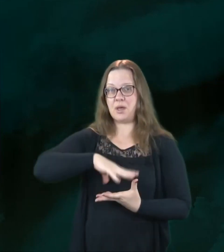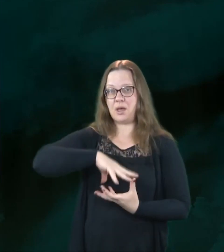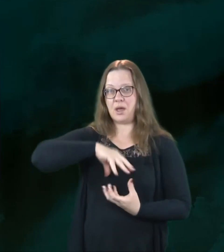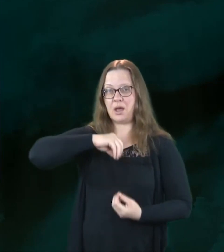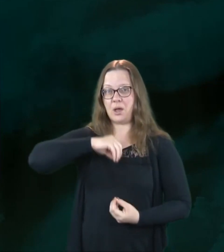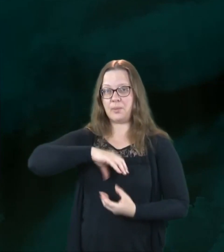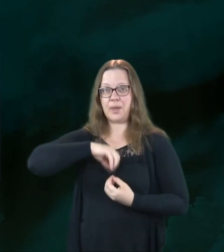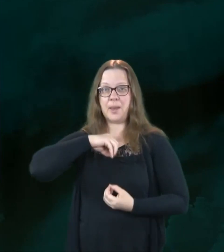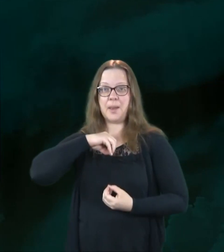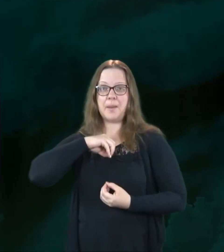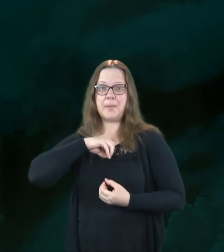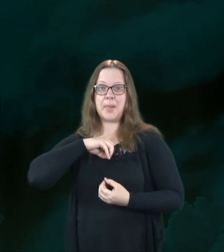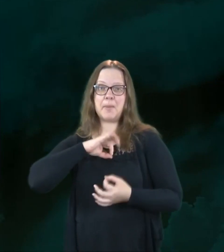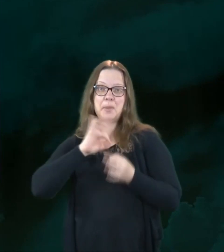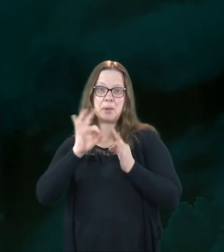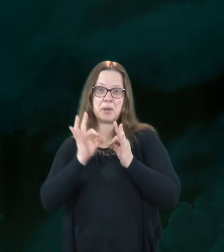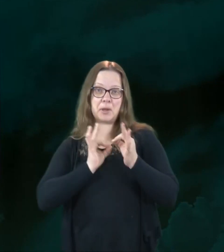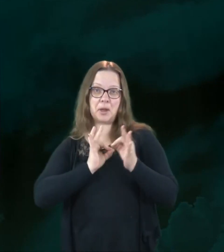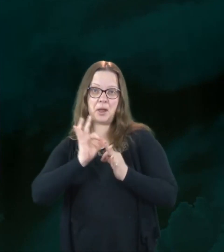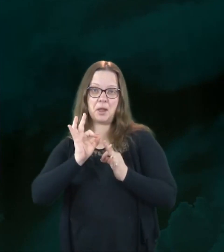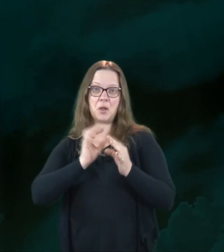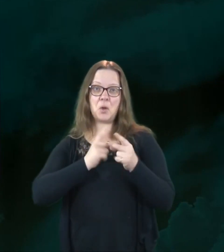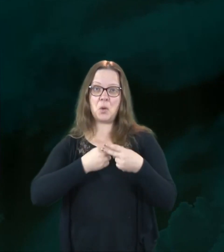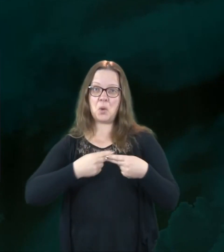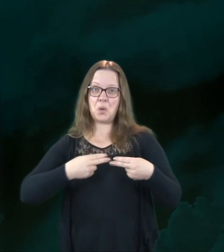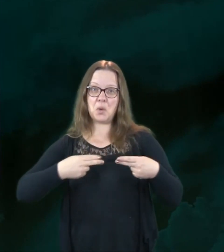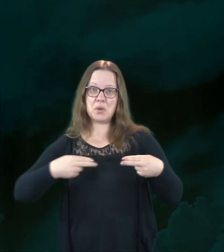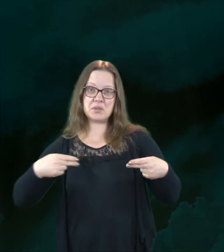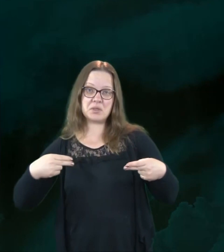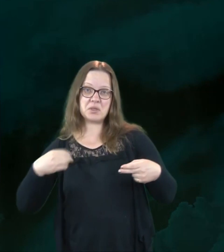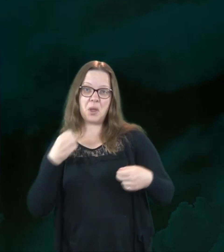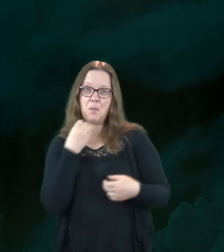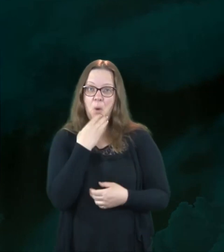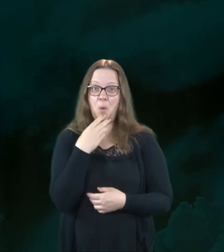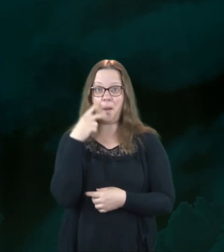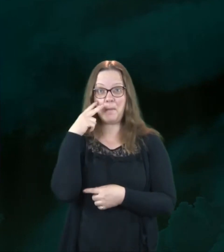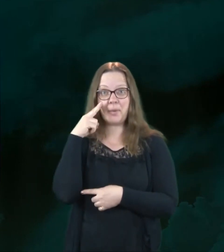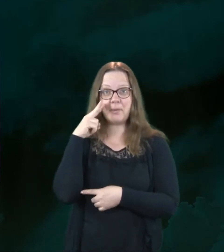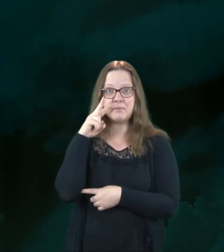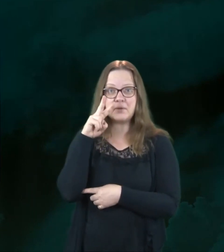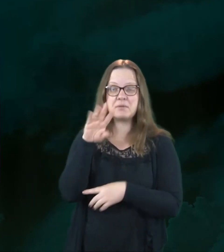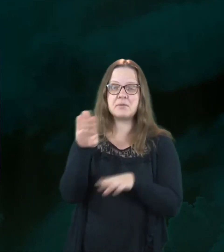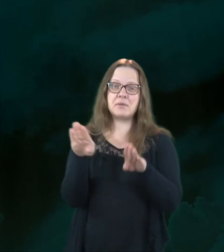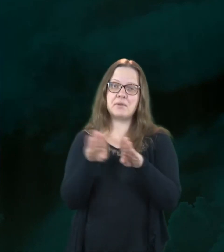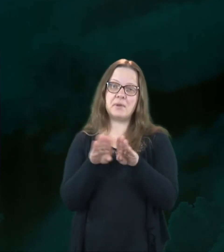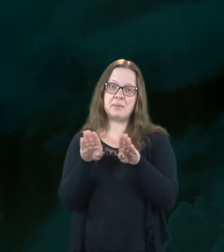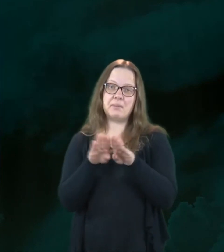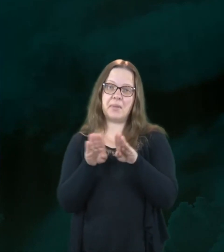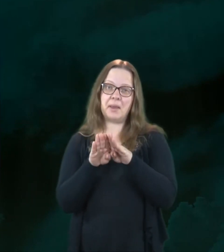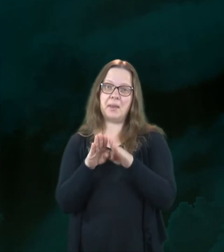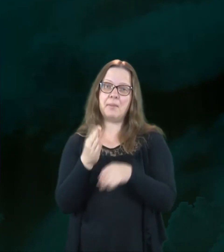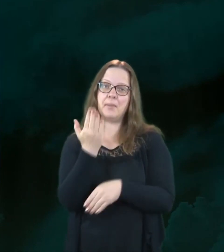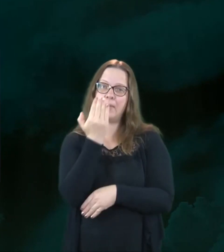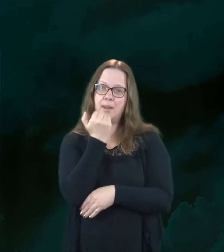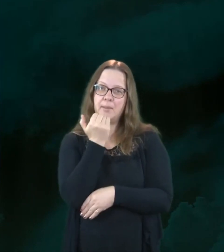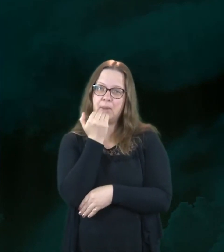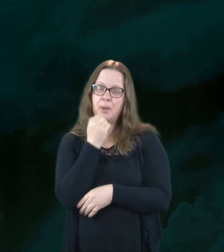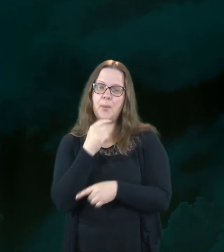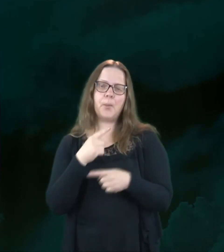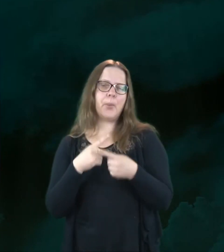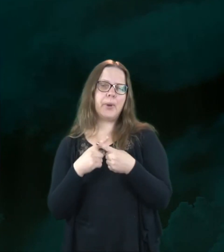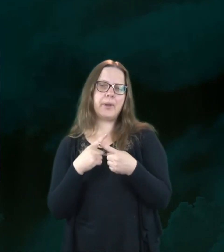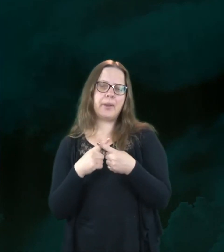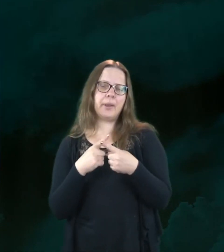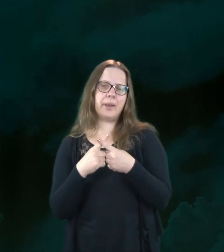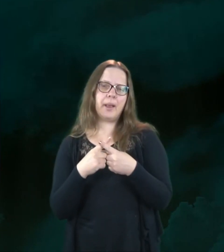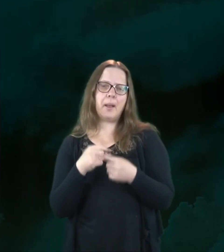à vista e boas para alimento. Por que eu digo isso? Eu vou aproveitar para falar também que a mulher que o